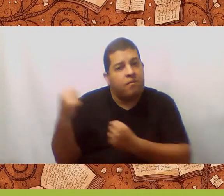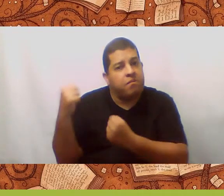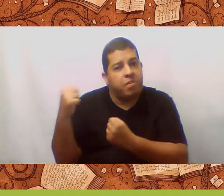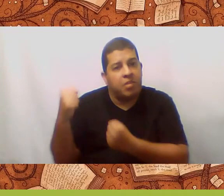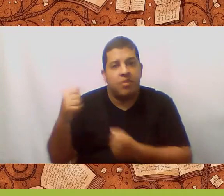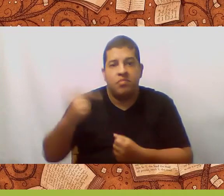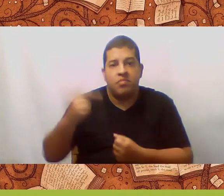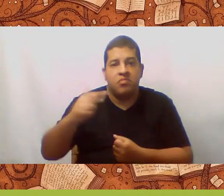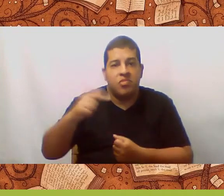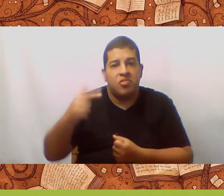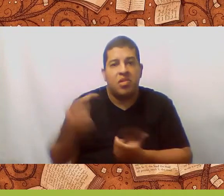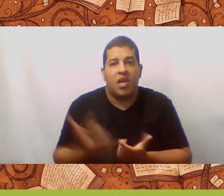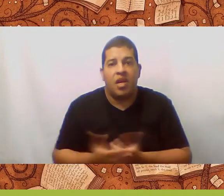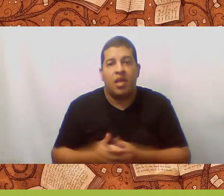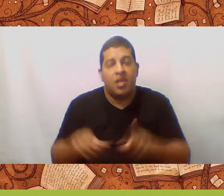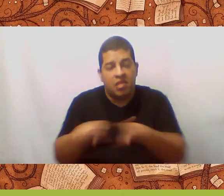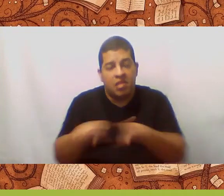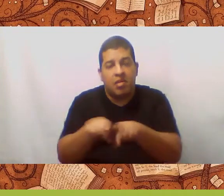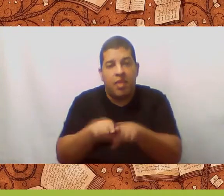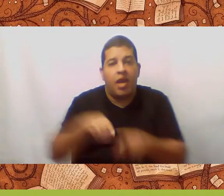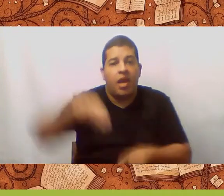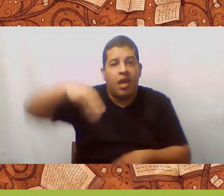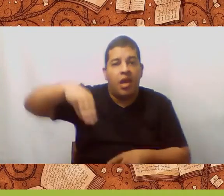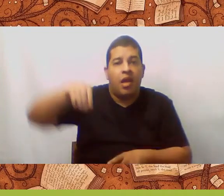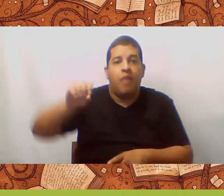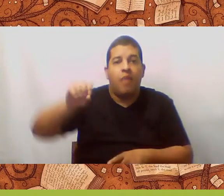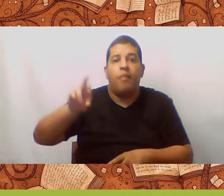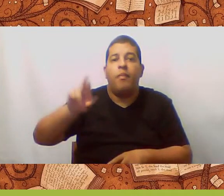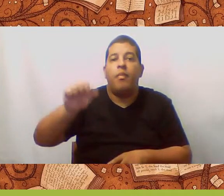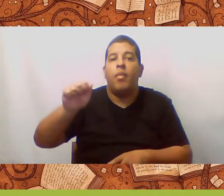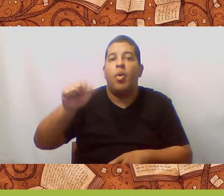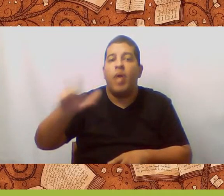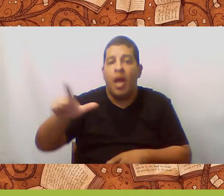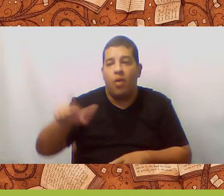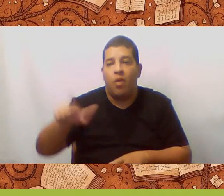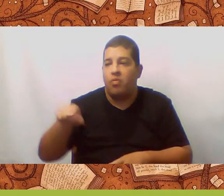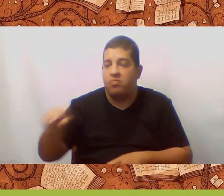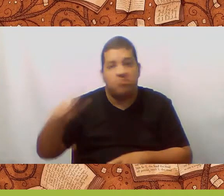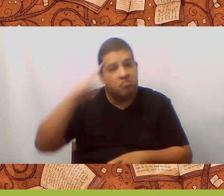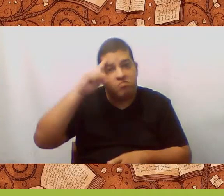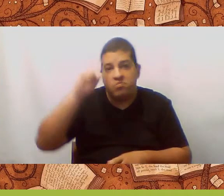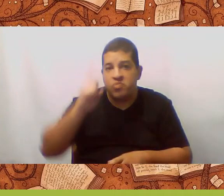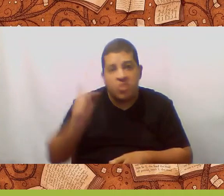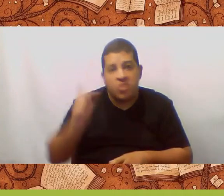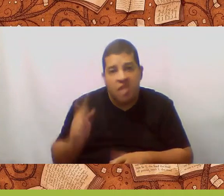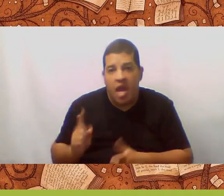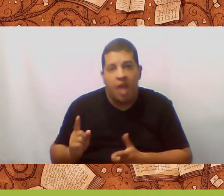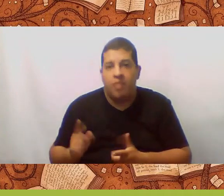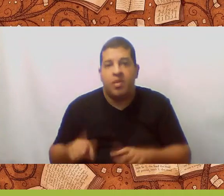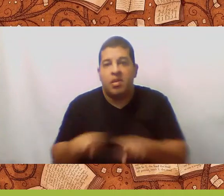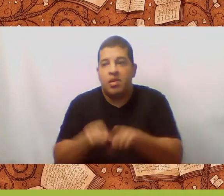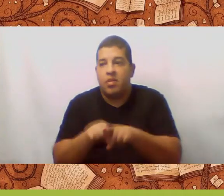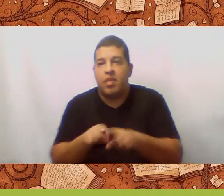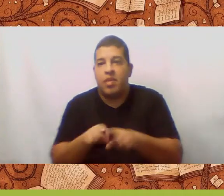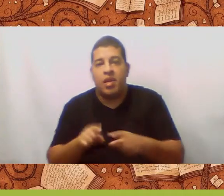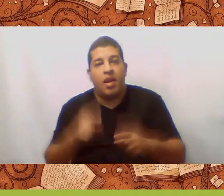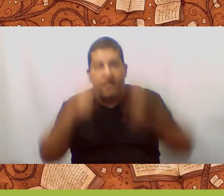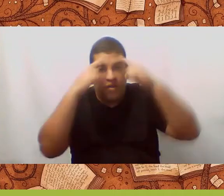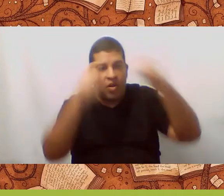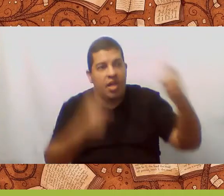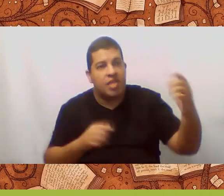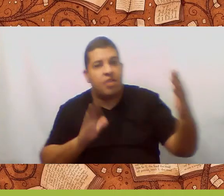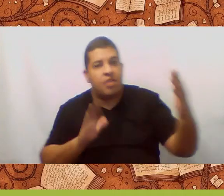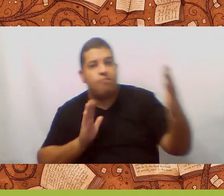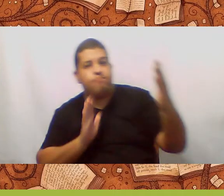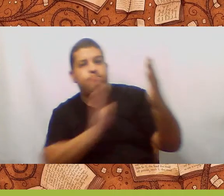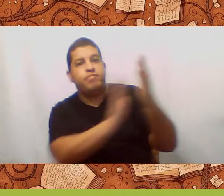fragilidade moral, onde eles não têm condição de afrontar, né, a violência masculina,